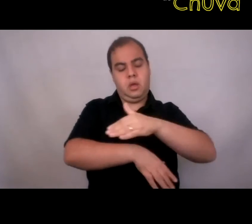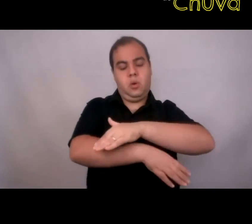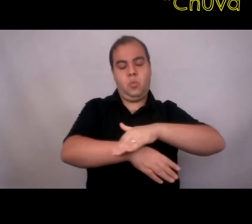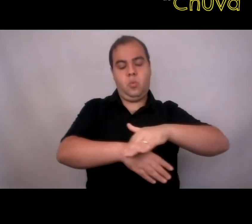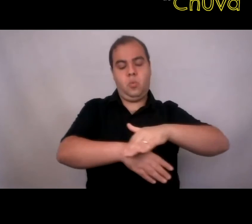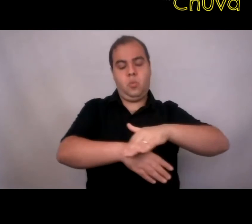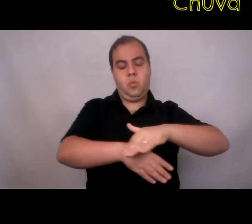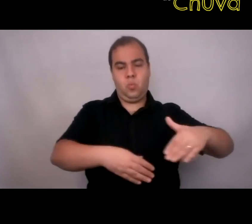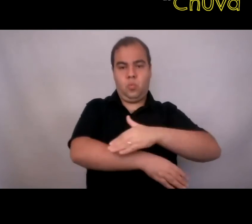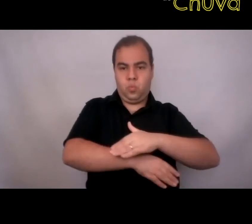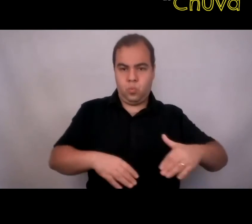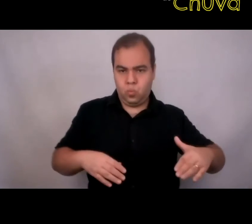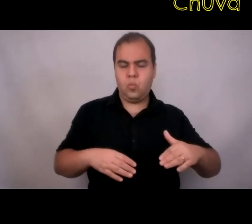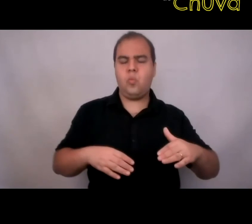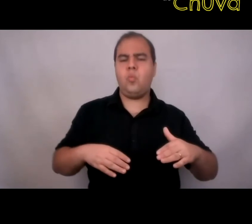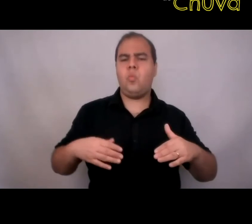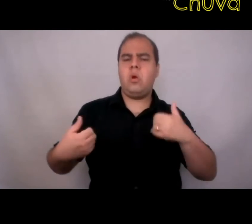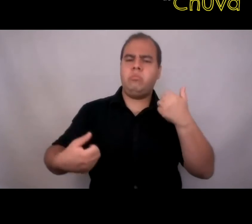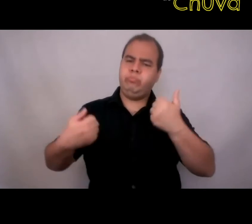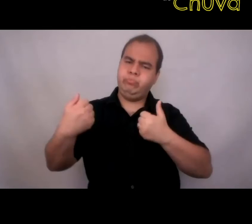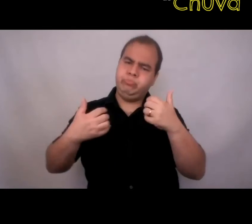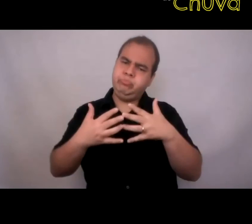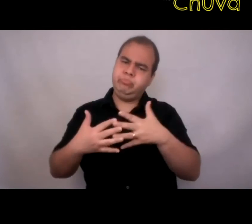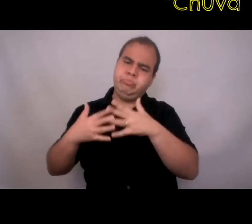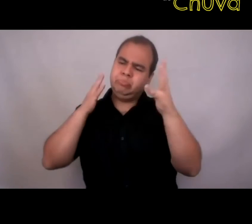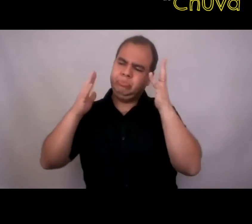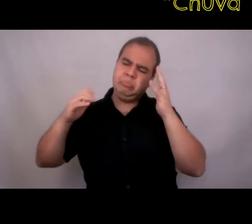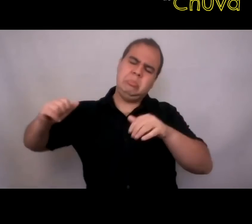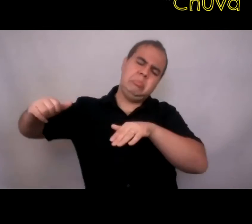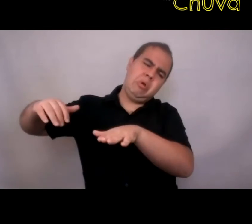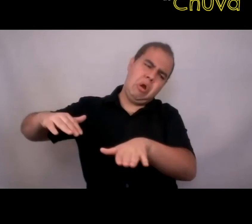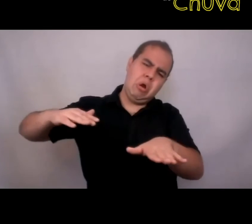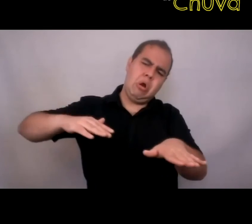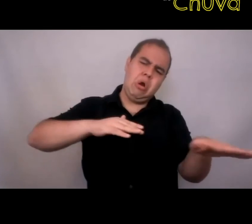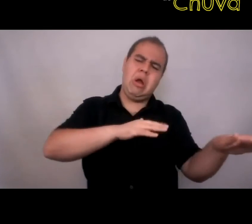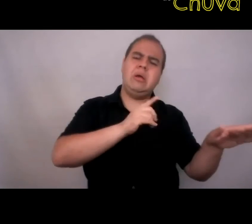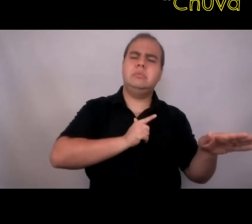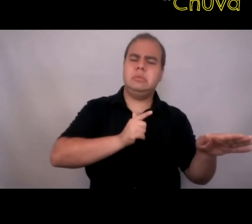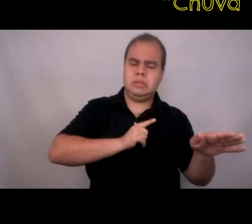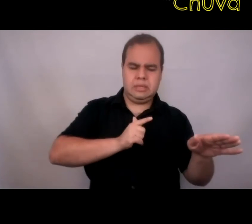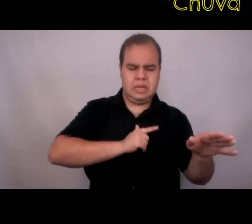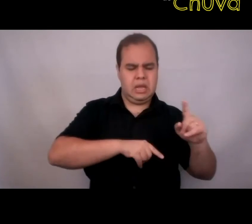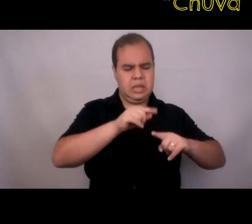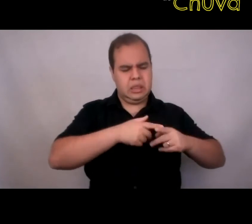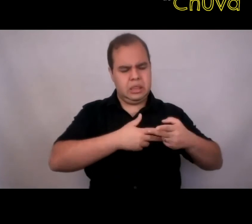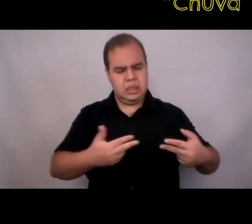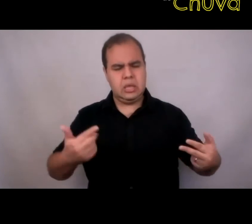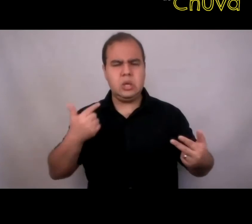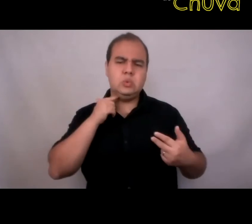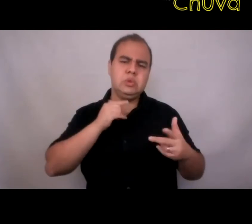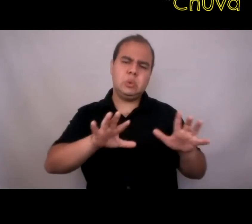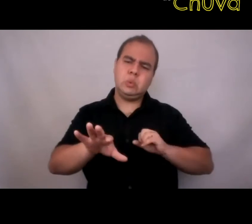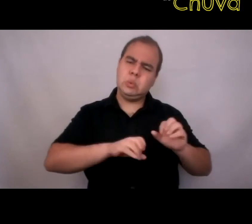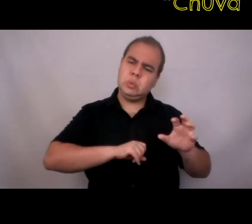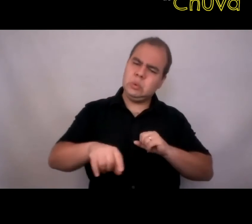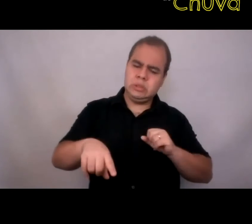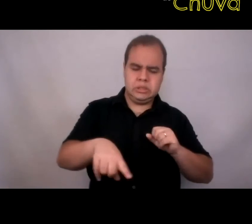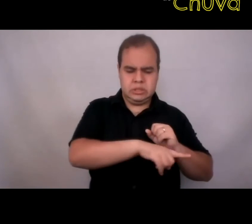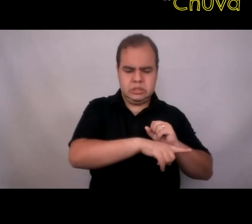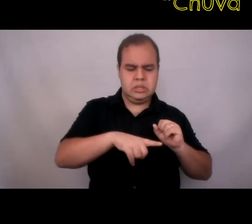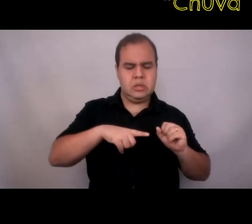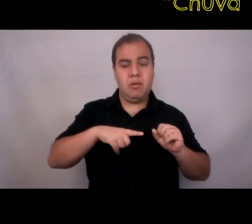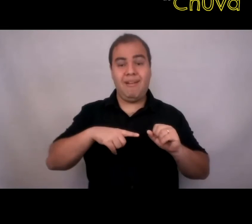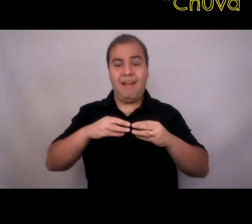sarjeta de via expressa e que acaba acumulando muito material sedimentável, né? aquela areia que é arrastada pela chuva